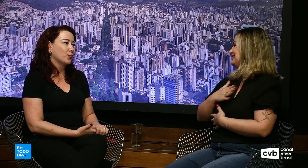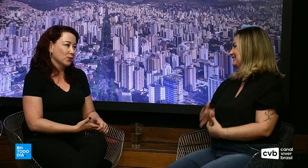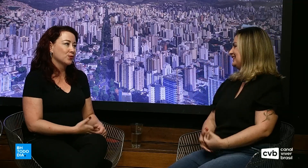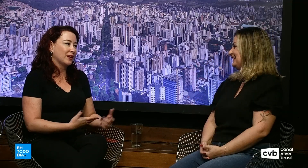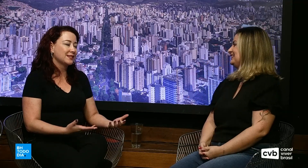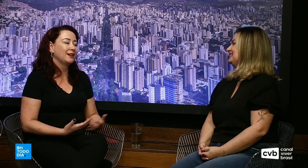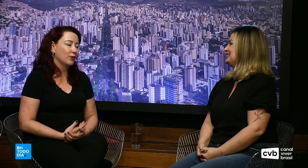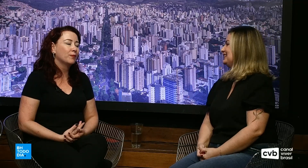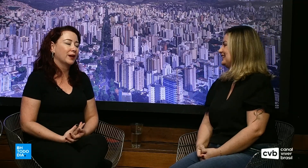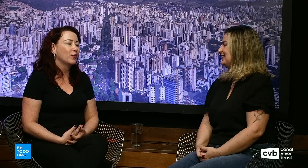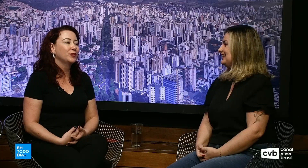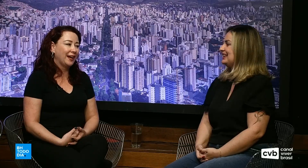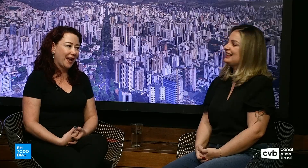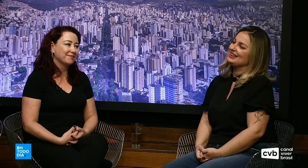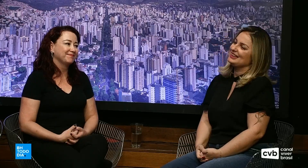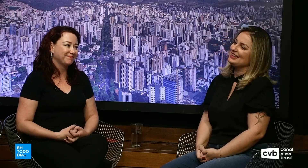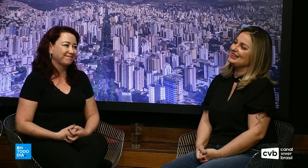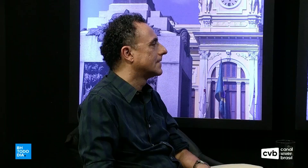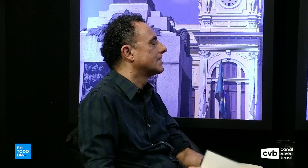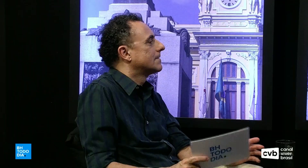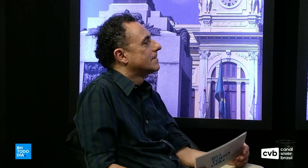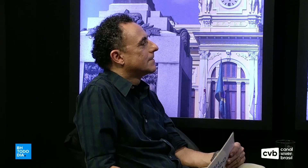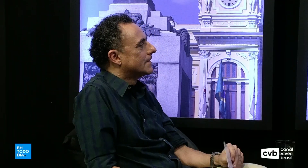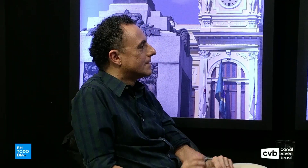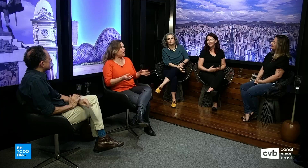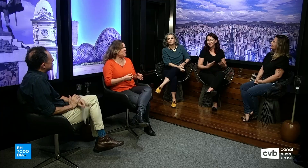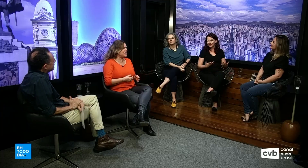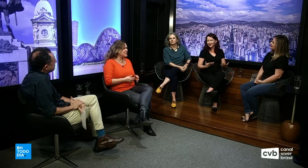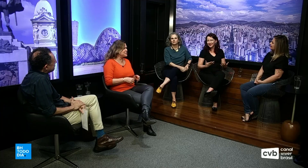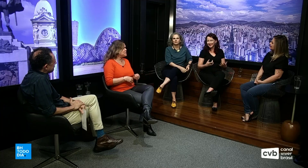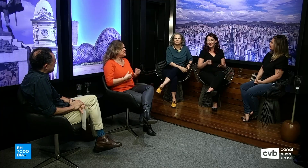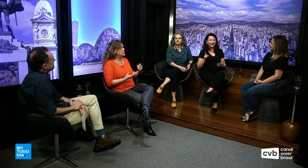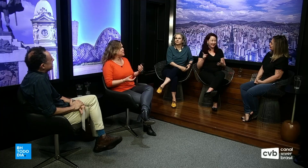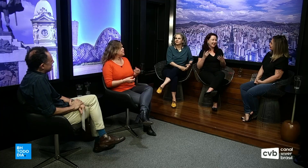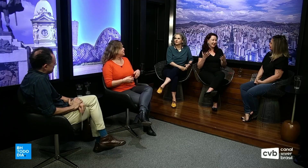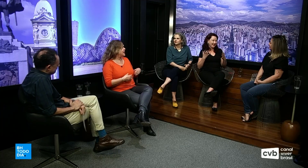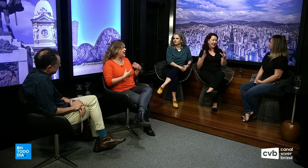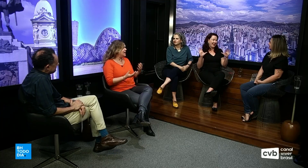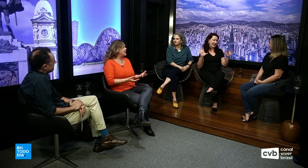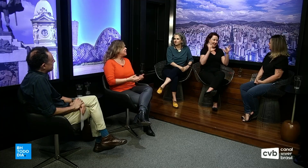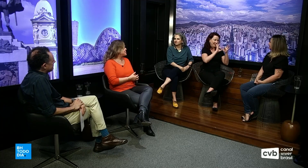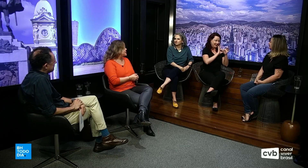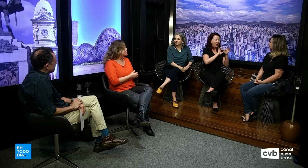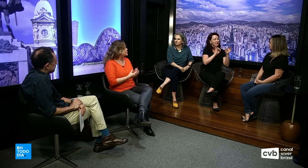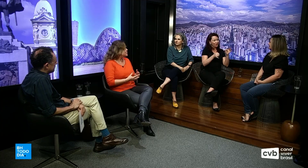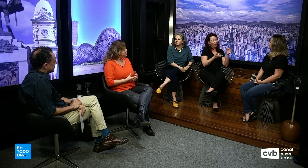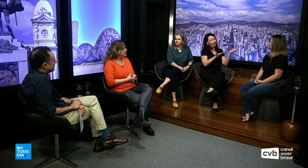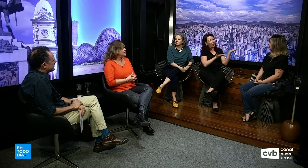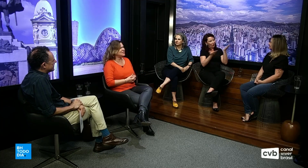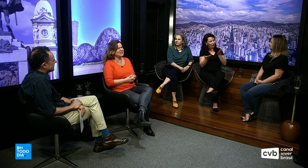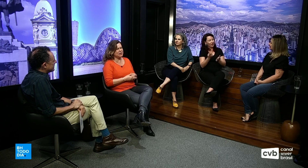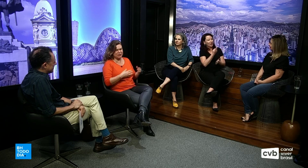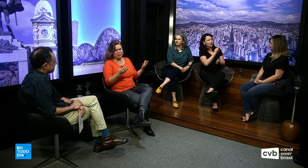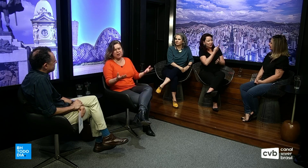eu uso essa língua para comunicar. Elisa, eu estou aqui querendo pegar um gancho, primeiro convidar, né? Vocês duas meninas, assim, também